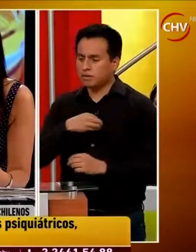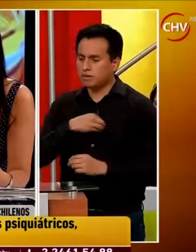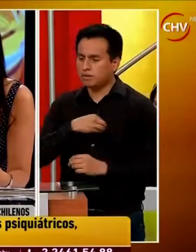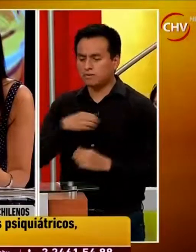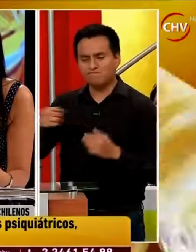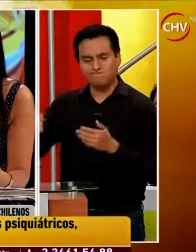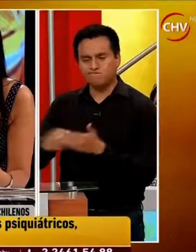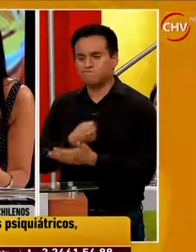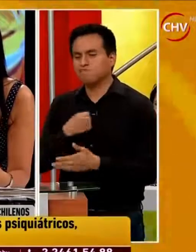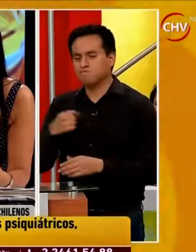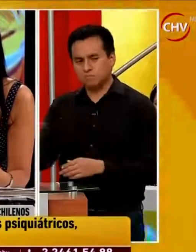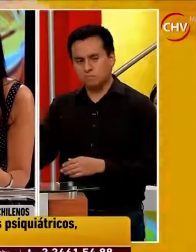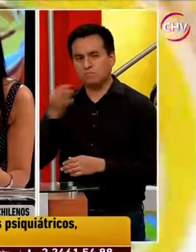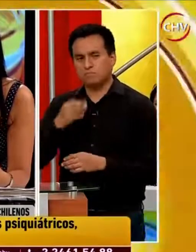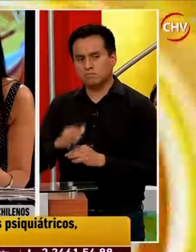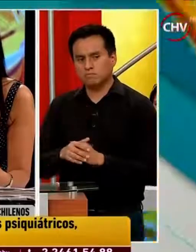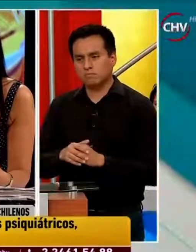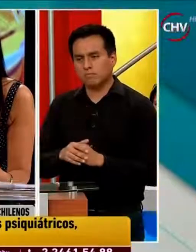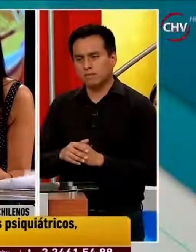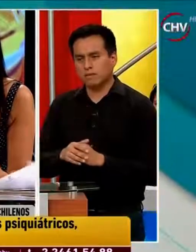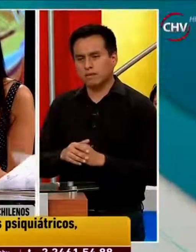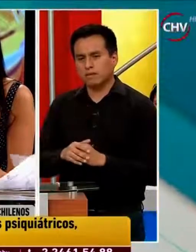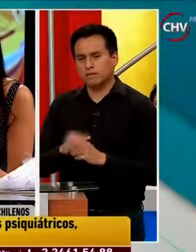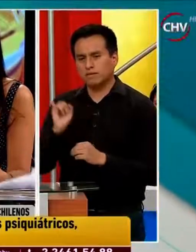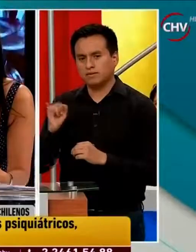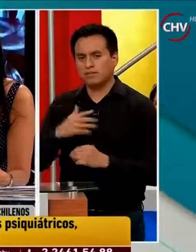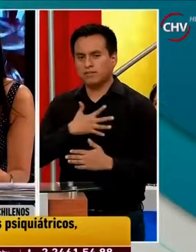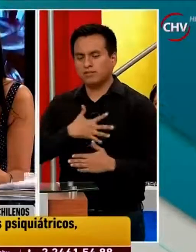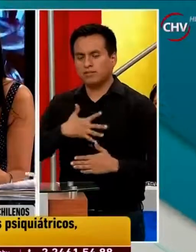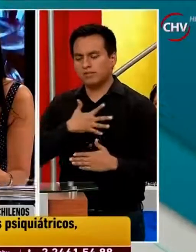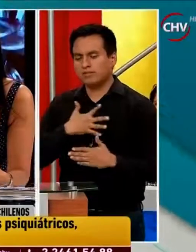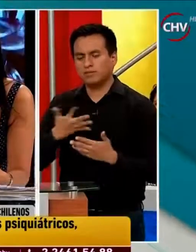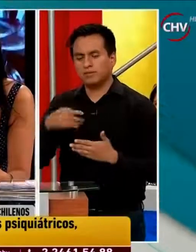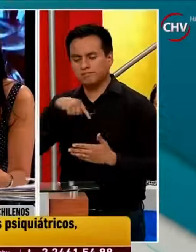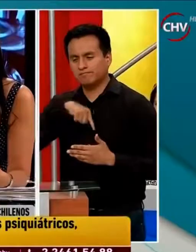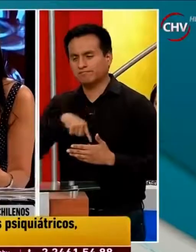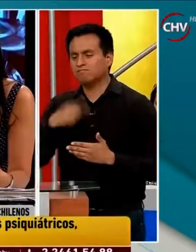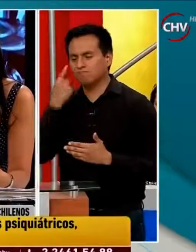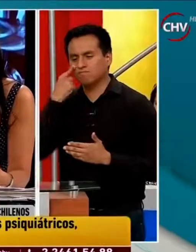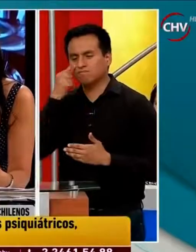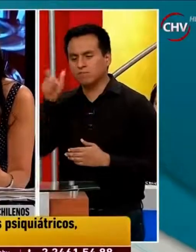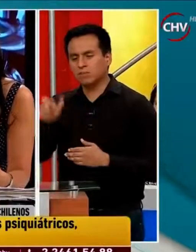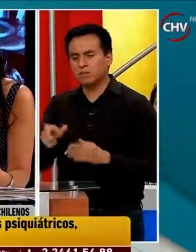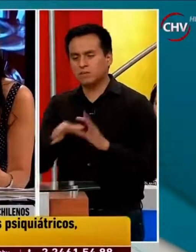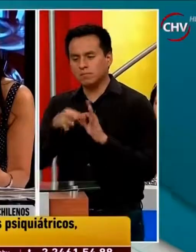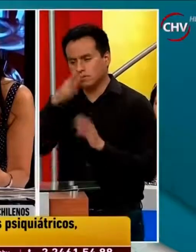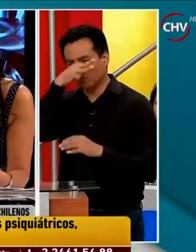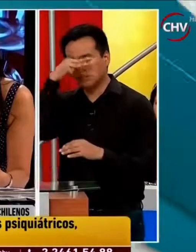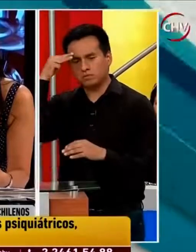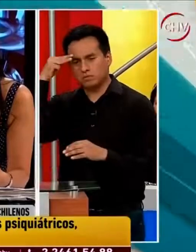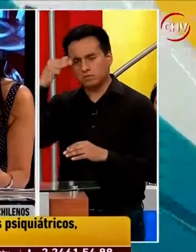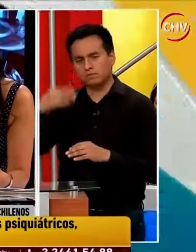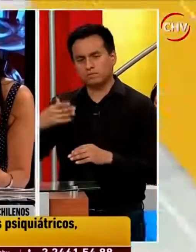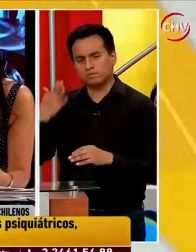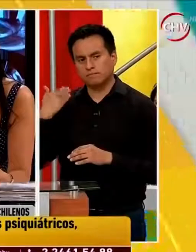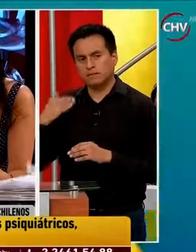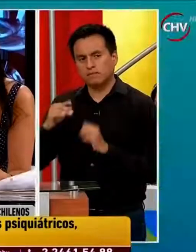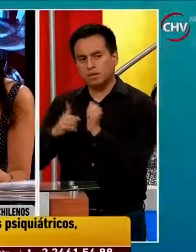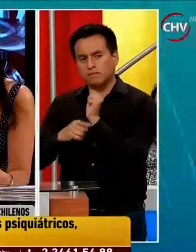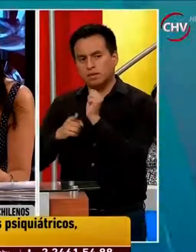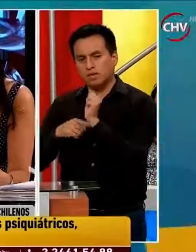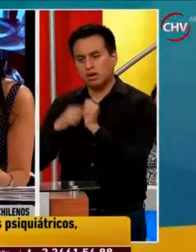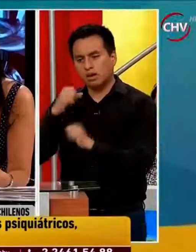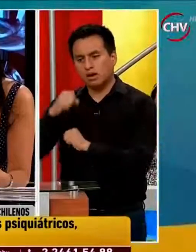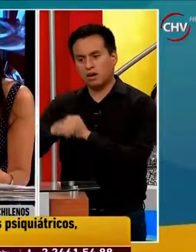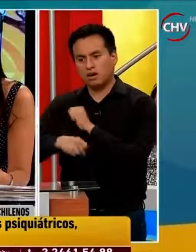frustración, sensaciones, sentimientos que pudimos conocer gracias a Melitón. Que la familia, a pesar de los